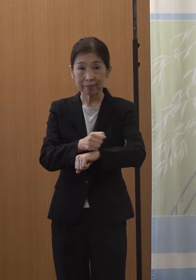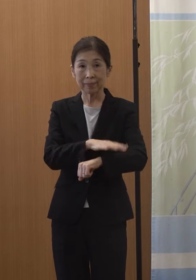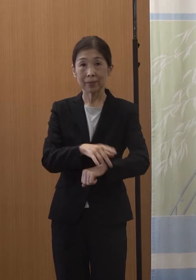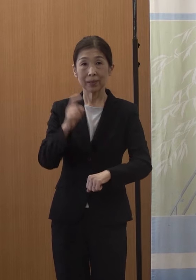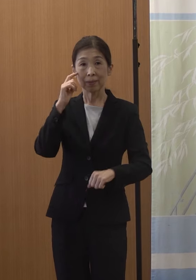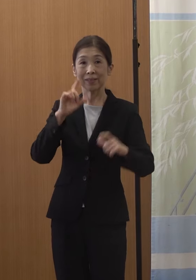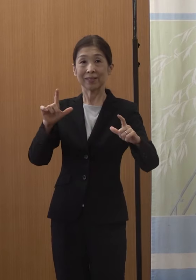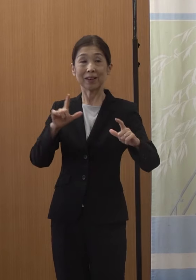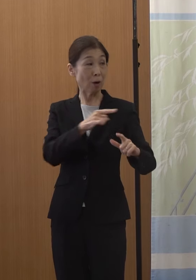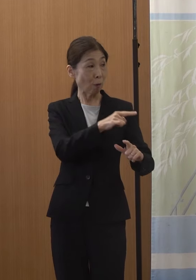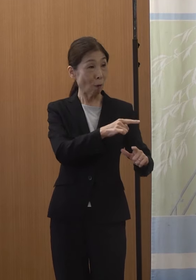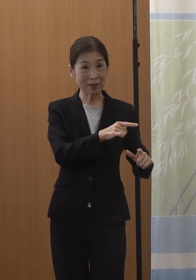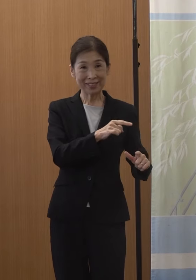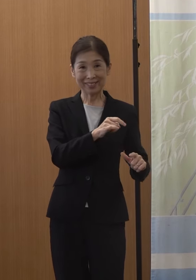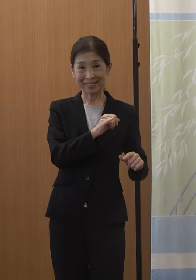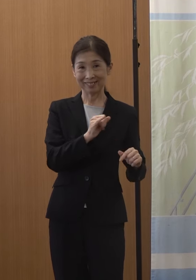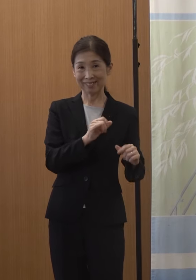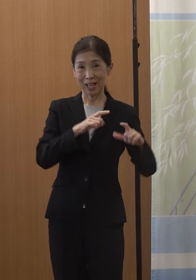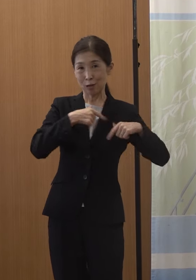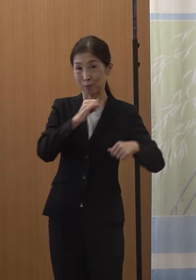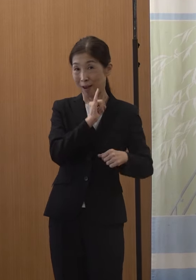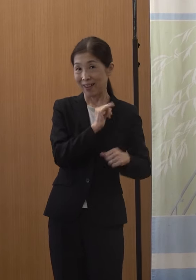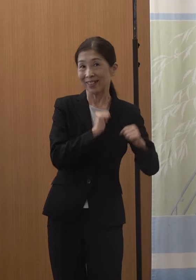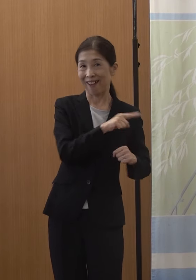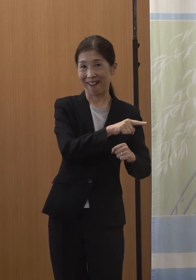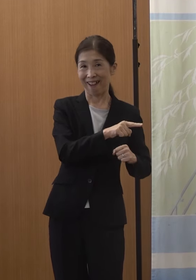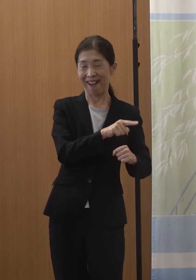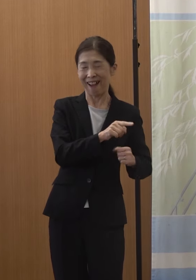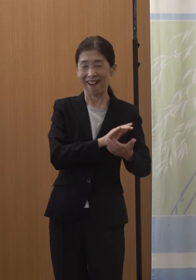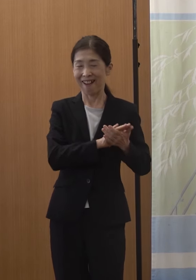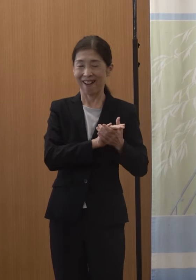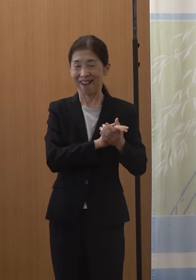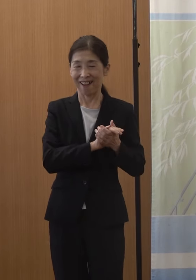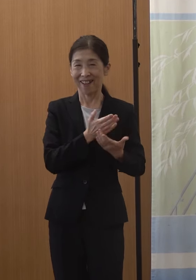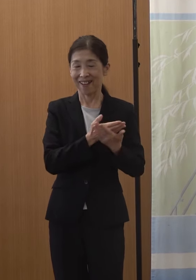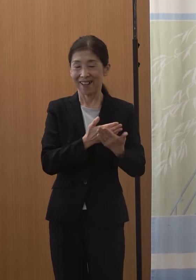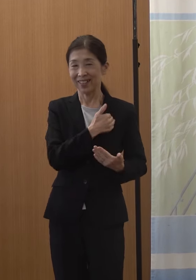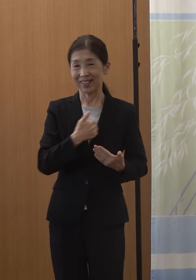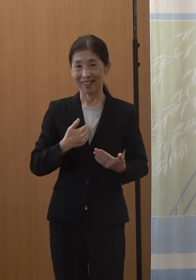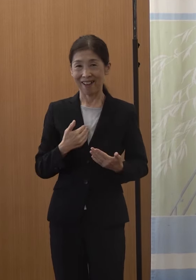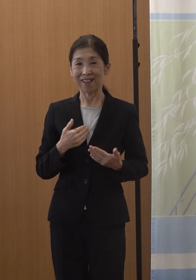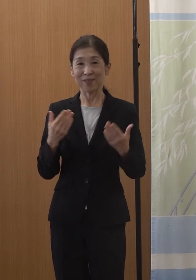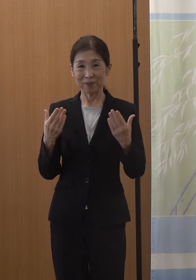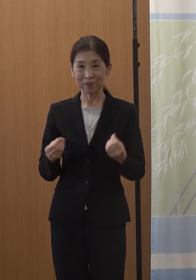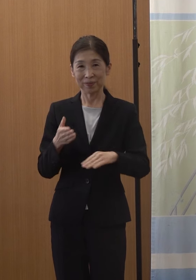さっきがいたわすみません、はい、和やかな会見になりました。ありがとうございました。